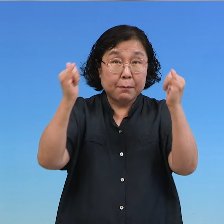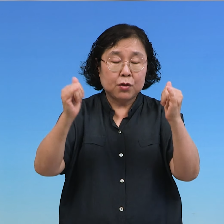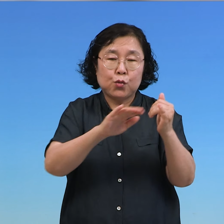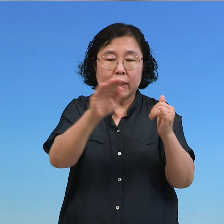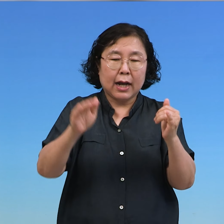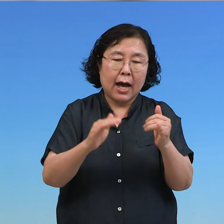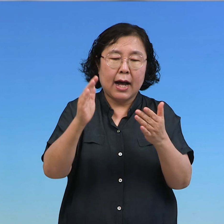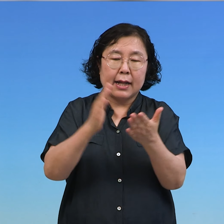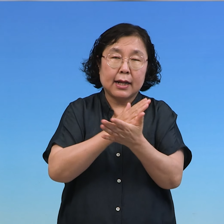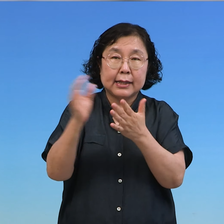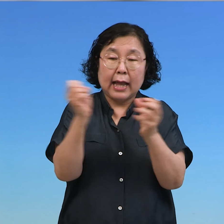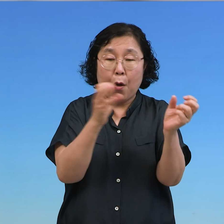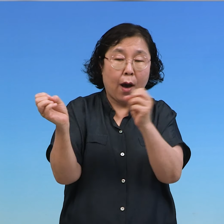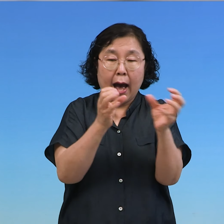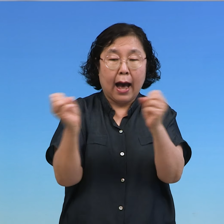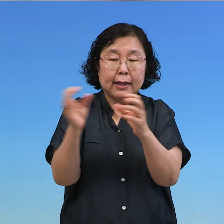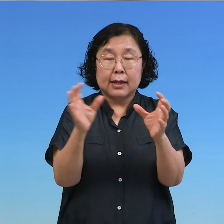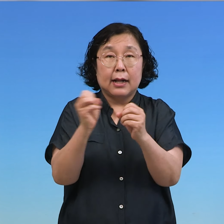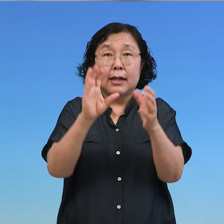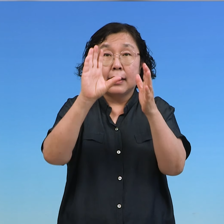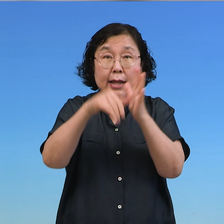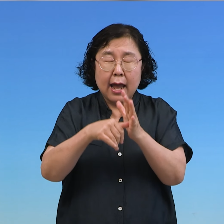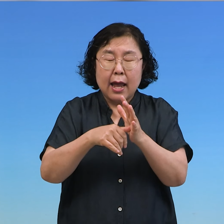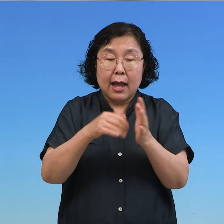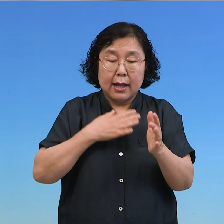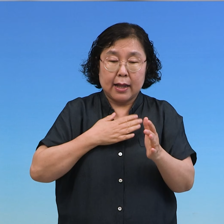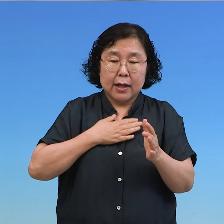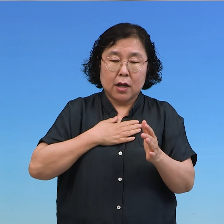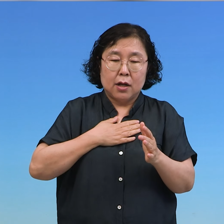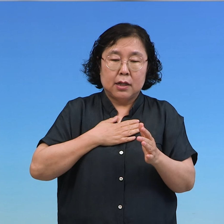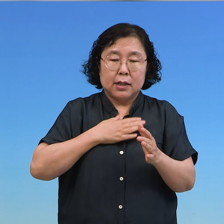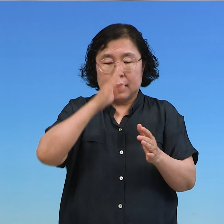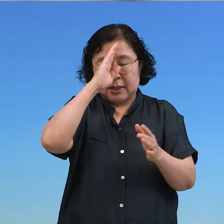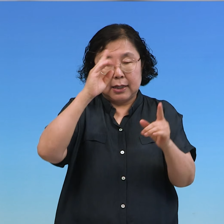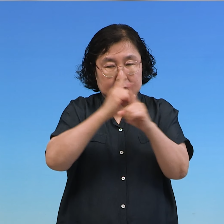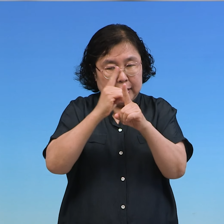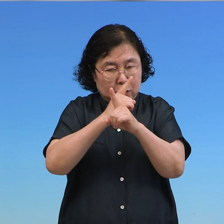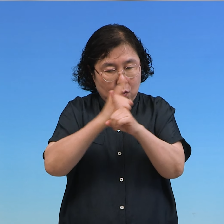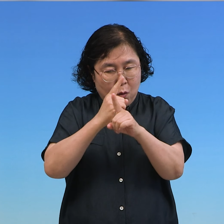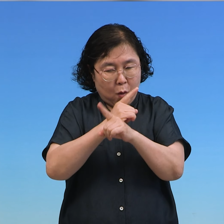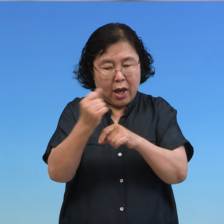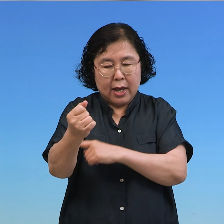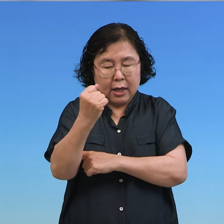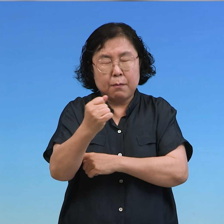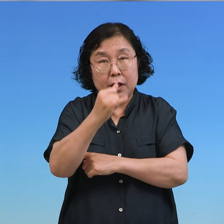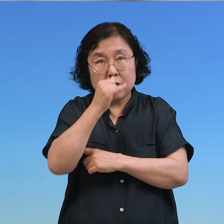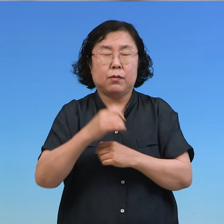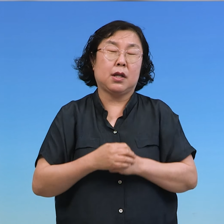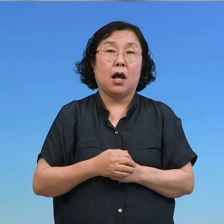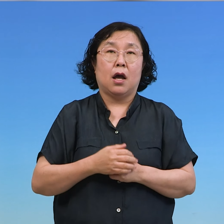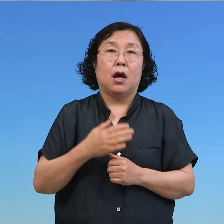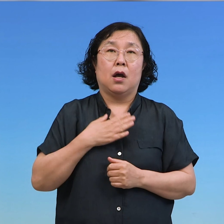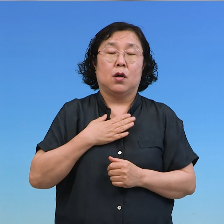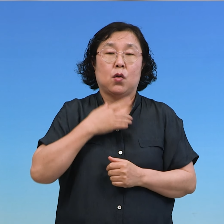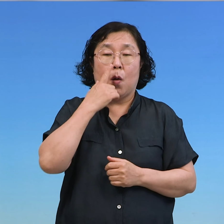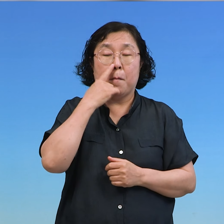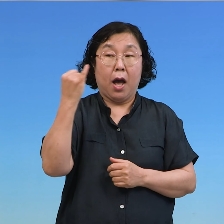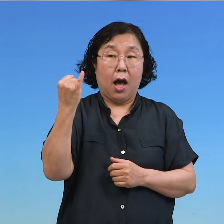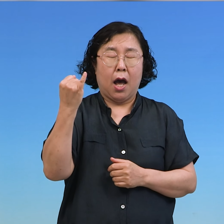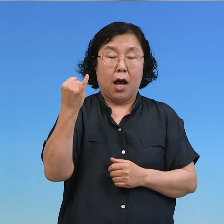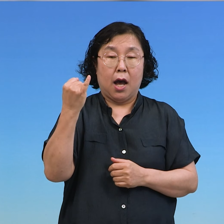나누는 대화에는 치료 요소가 흘러나온다는 거예요 저희 어머니는 시골분이시고 초등학교밖에 안